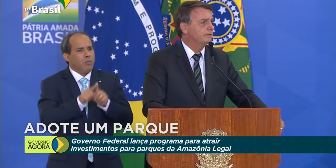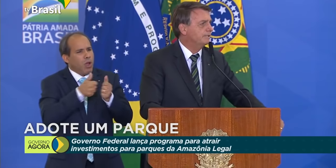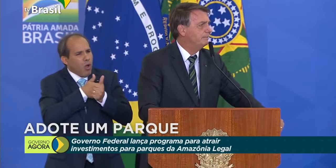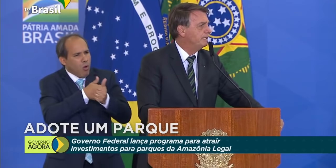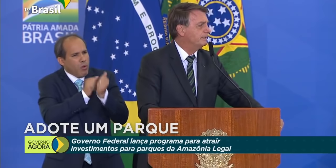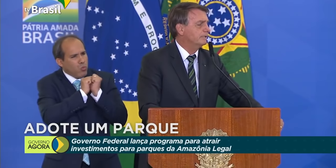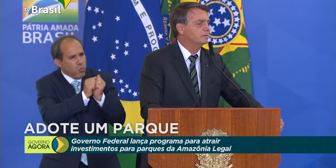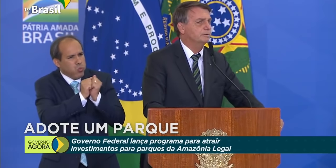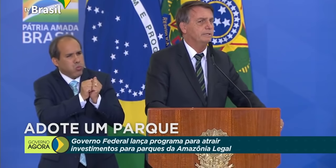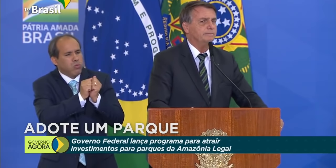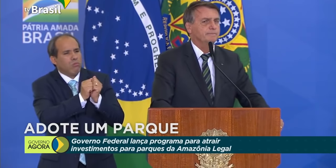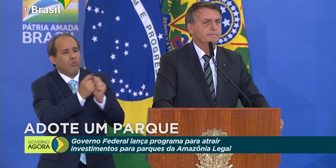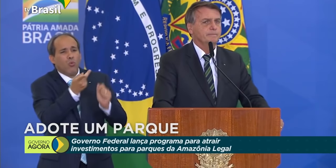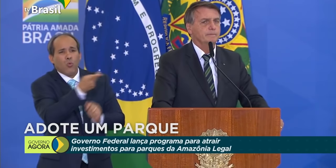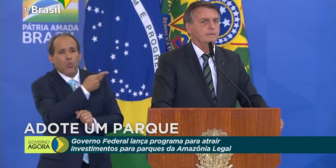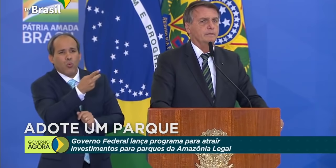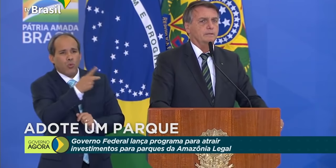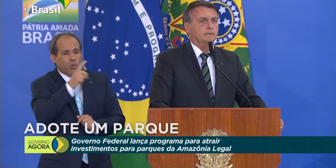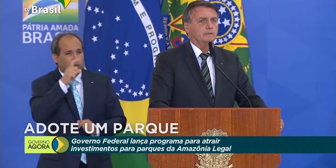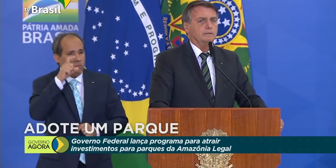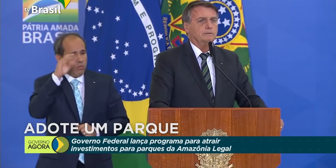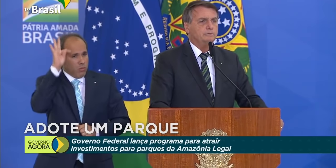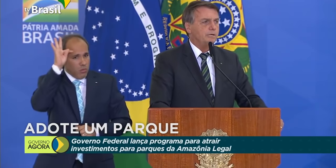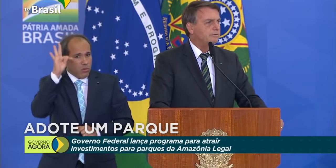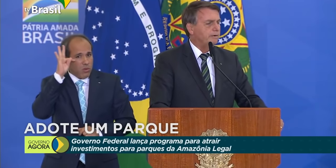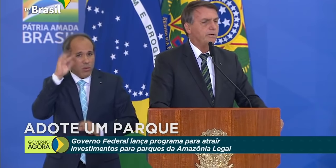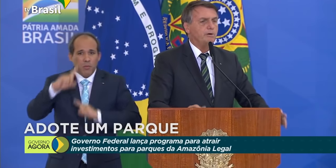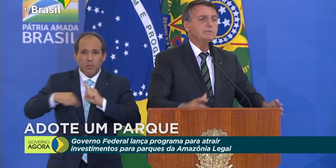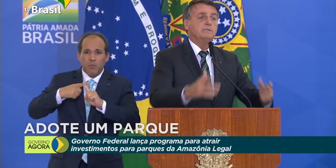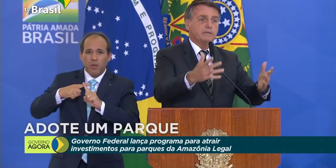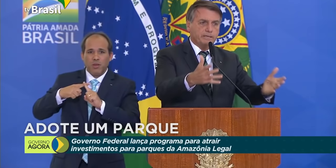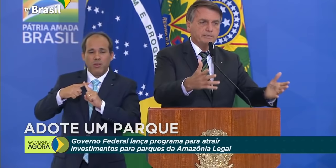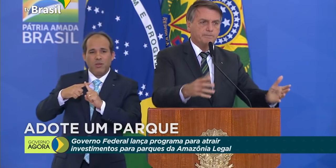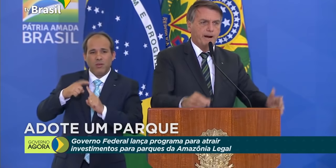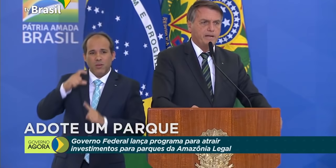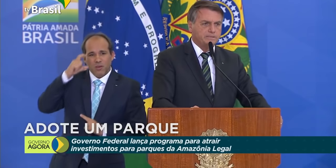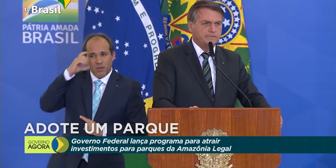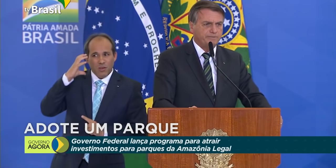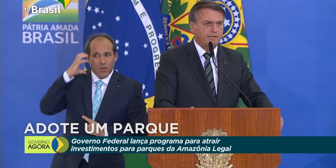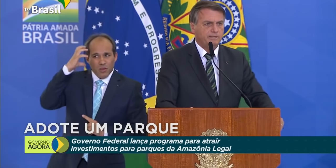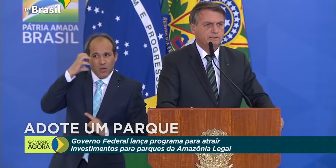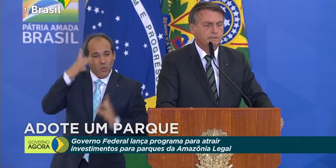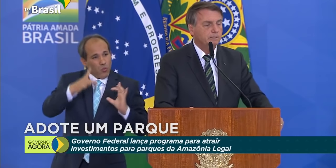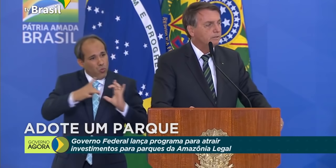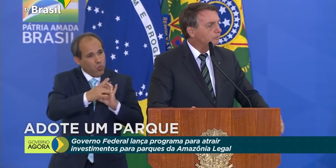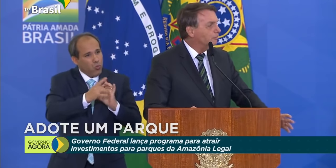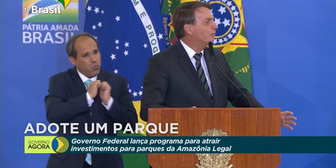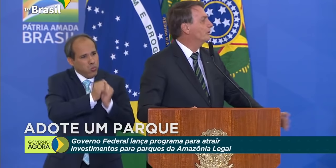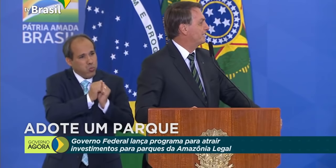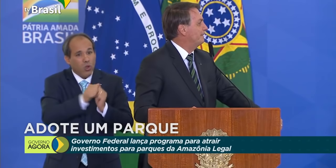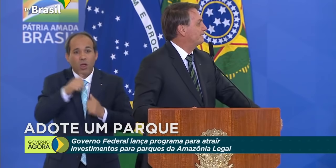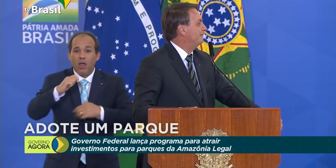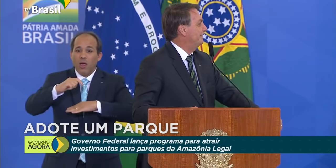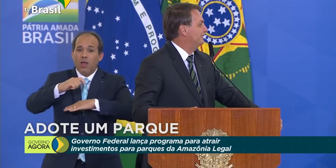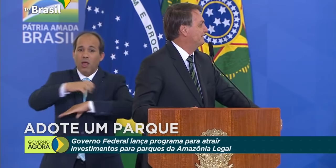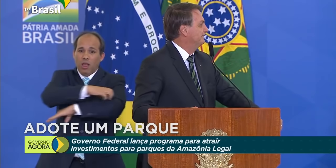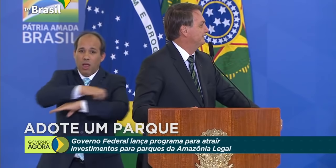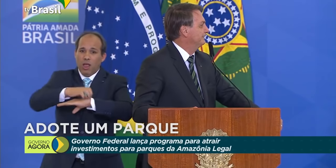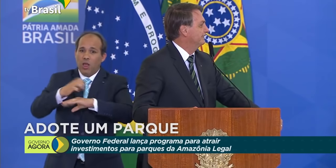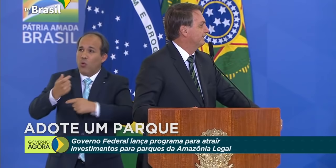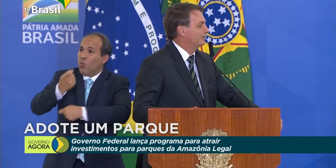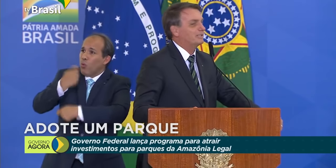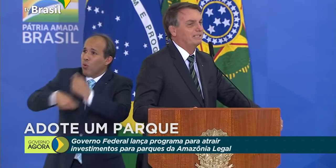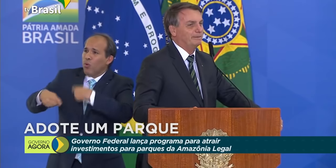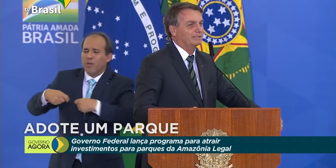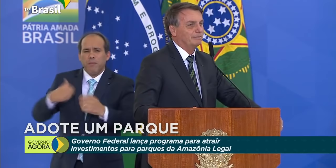Teresa Cristina Nossa Melissa que cultura e o nosso Largo negócio de em grande parte está feliz o mundo também